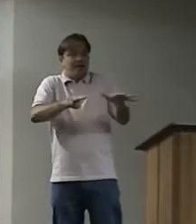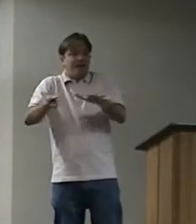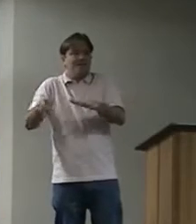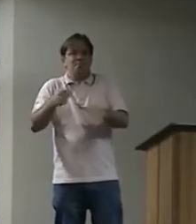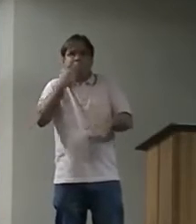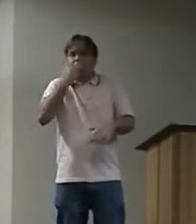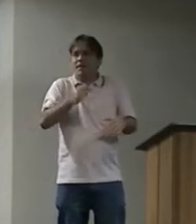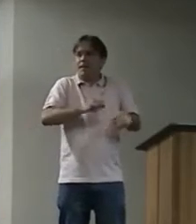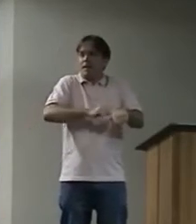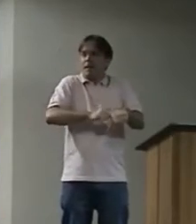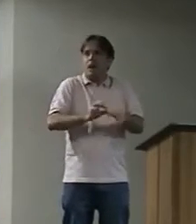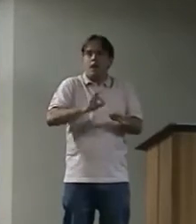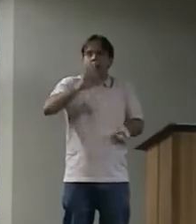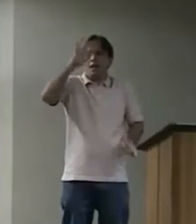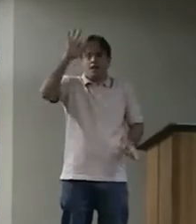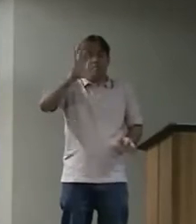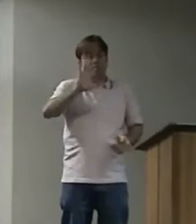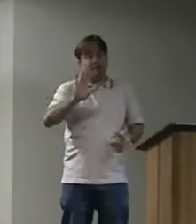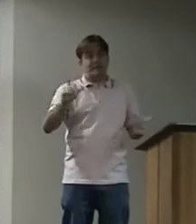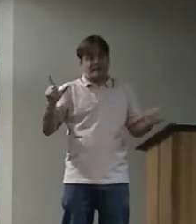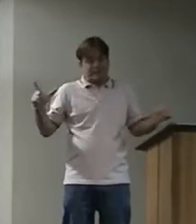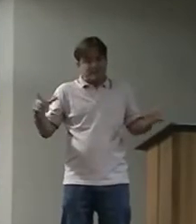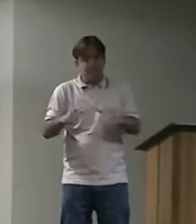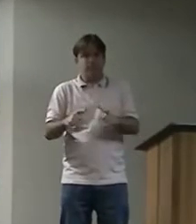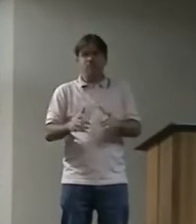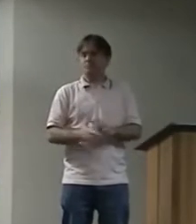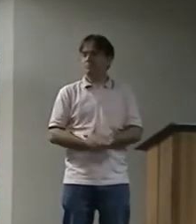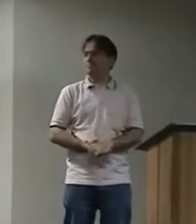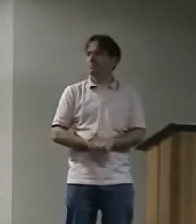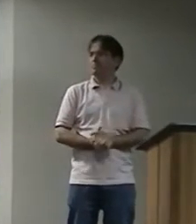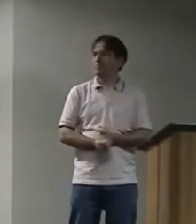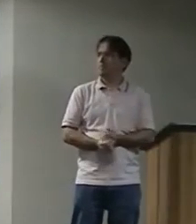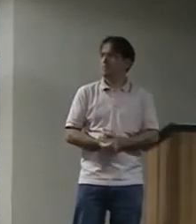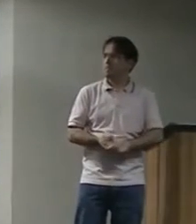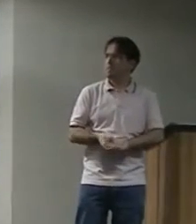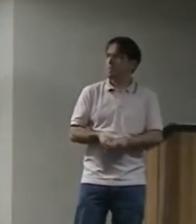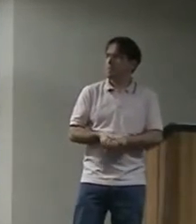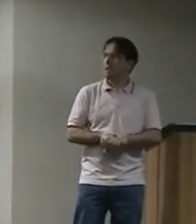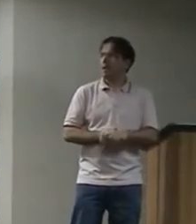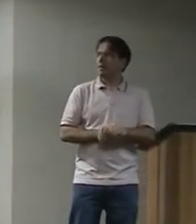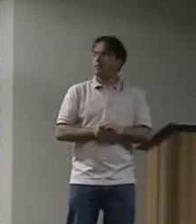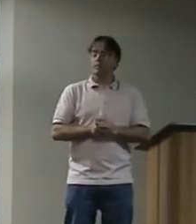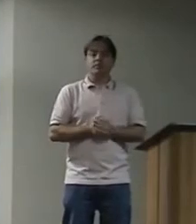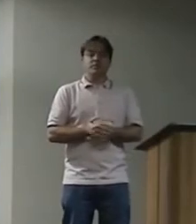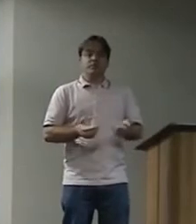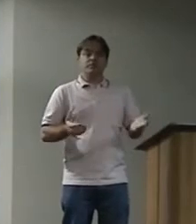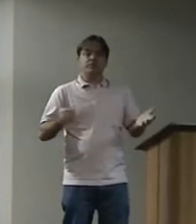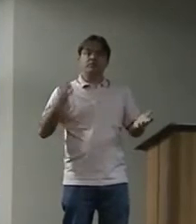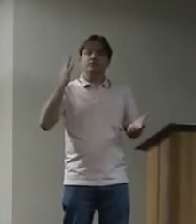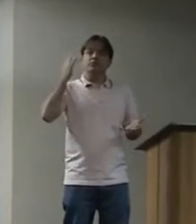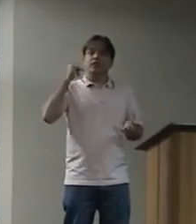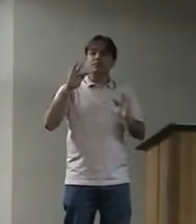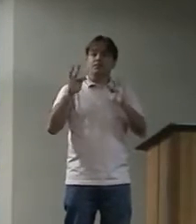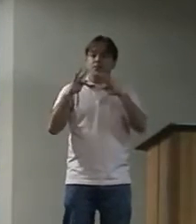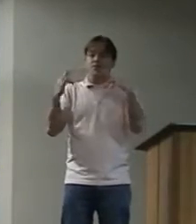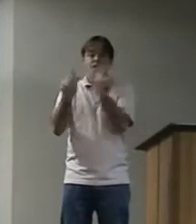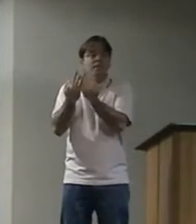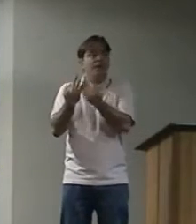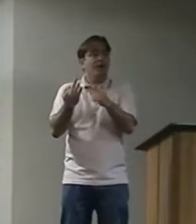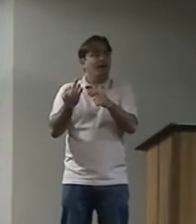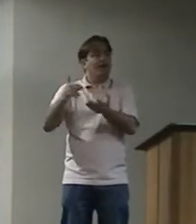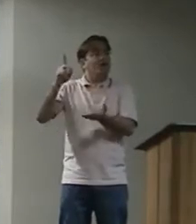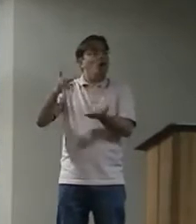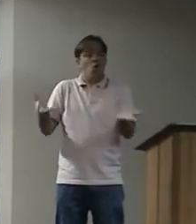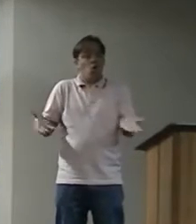pontos que, assim, que é bom que a gente pense nisso, trazendo uma realidade familiar, trazendo uma realidade local